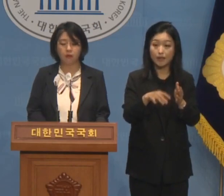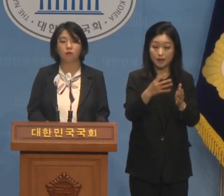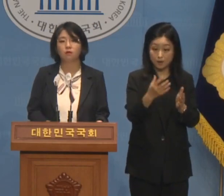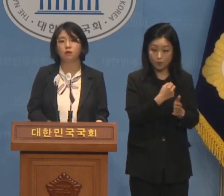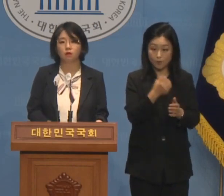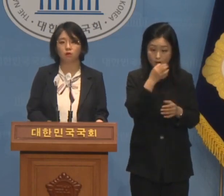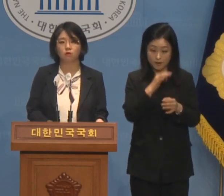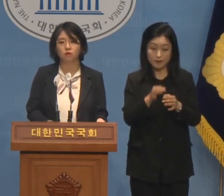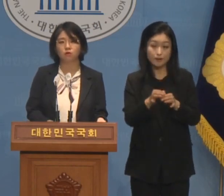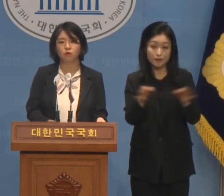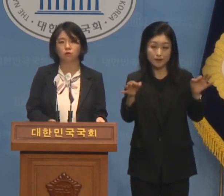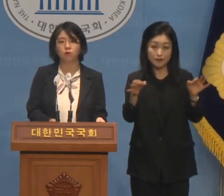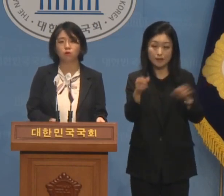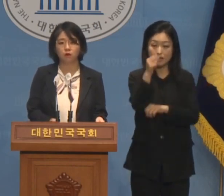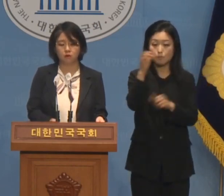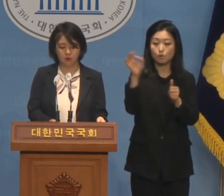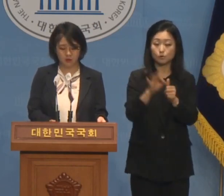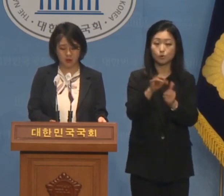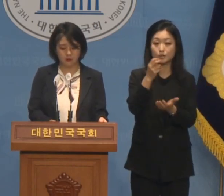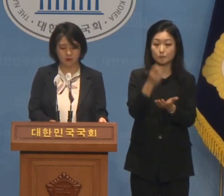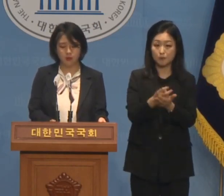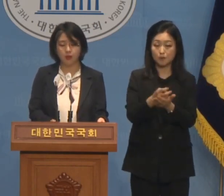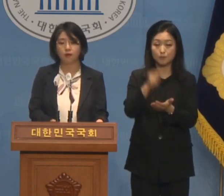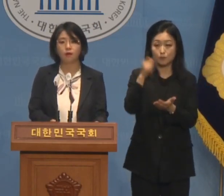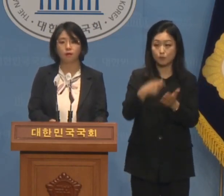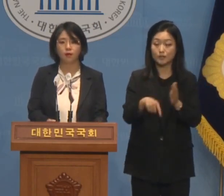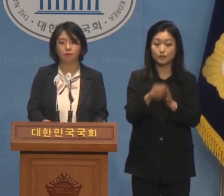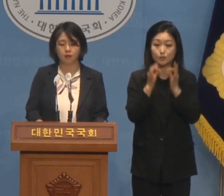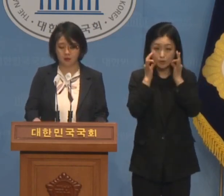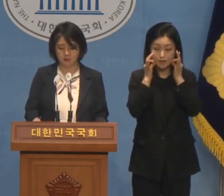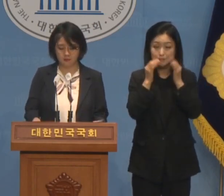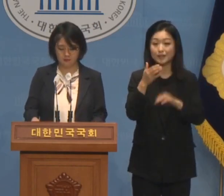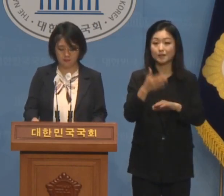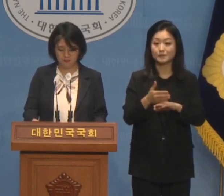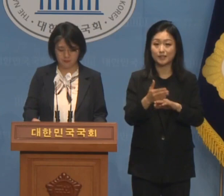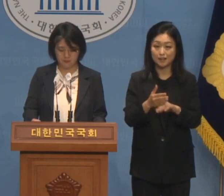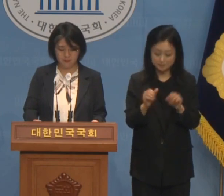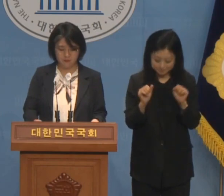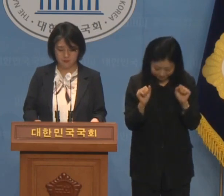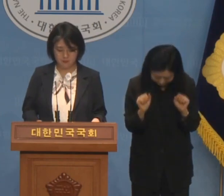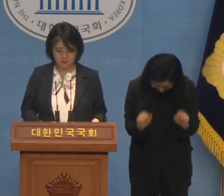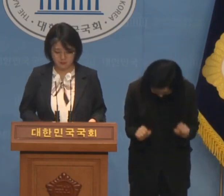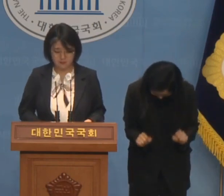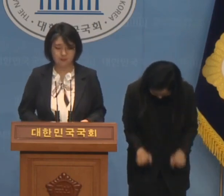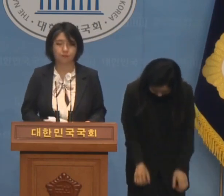도입이 반드시 이루어질 수 있도록 최선을 다하겠습니다. 감사합니다.